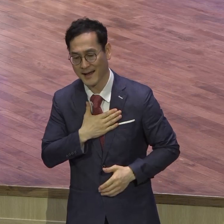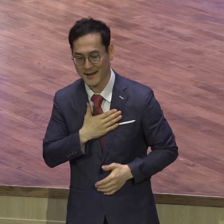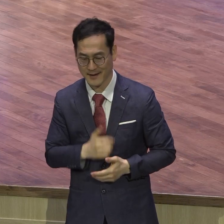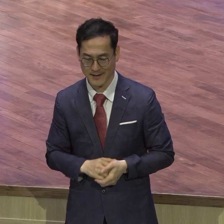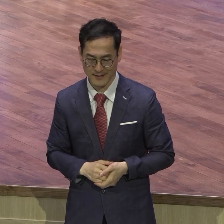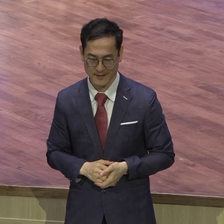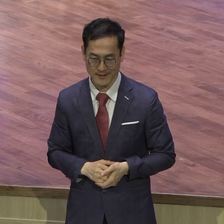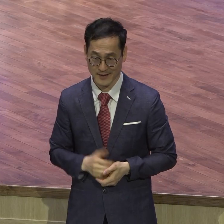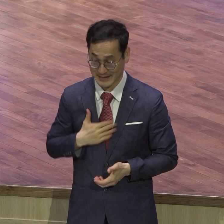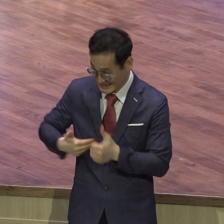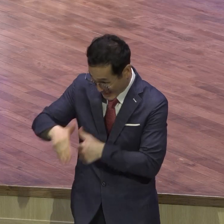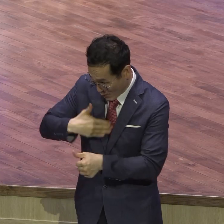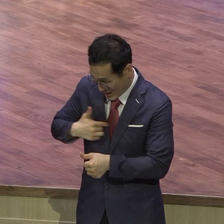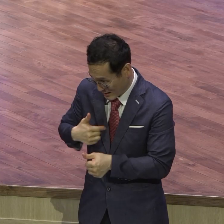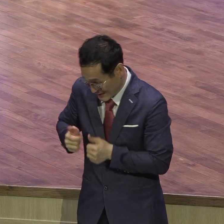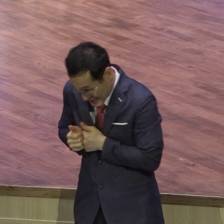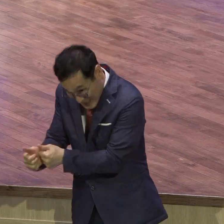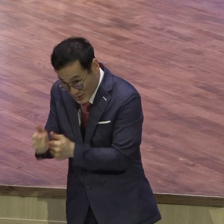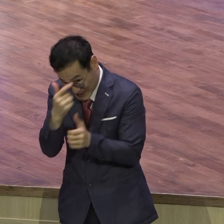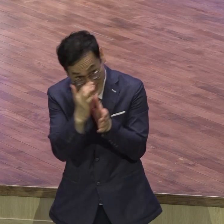기분 자기 행핀대로 하는 게 아니잖아요